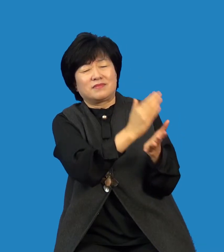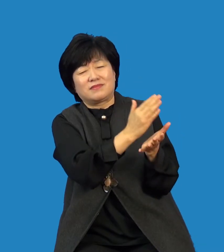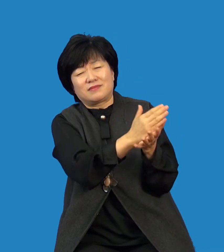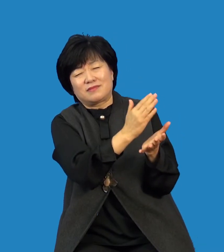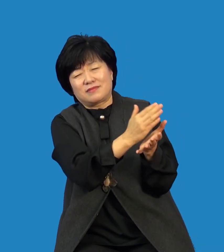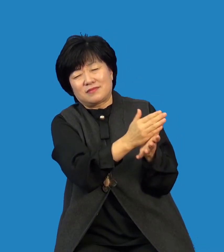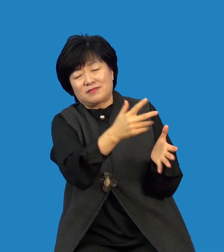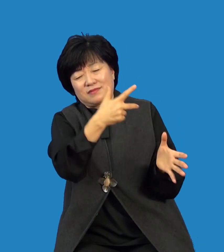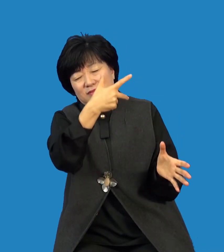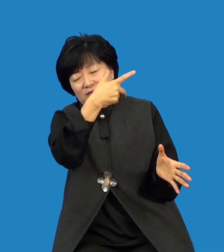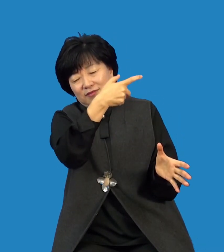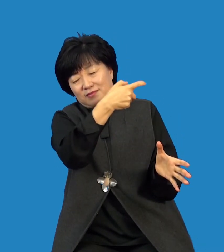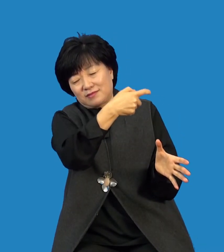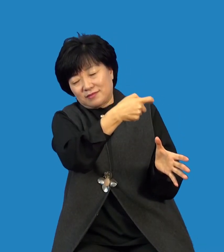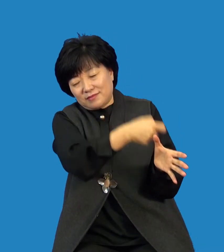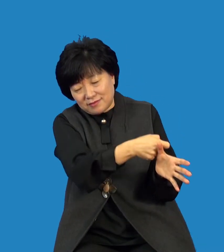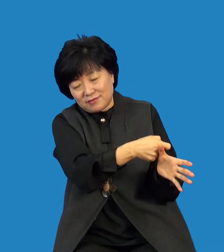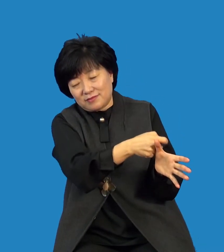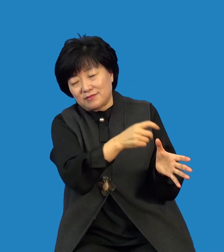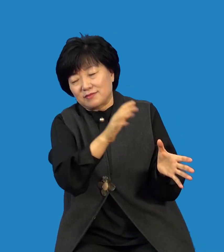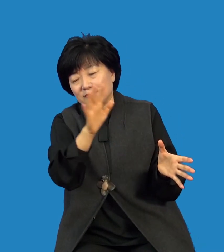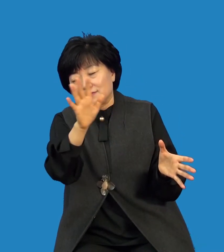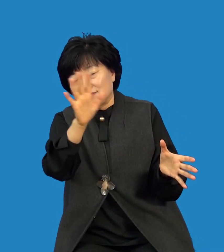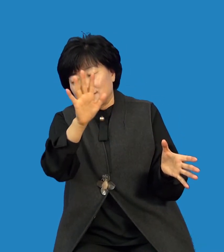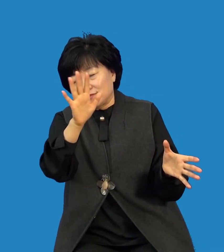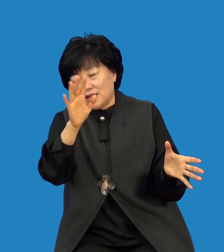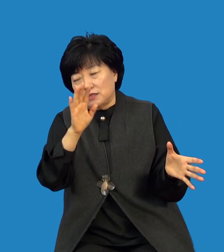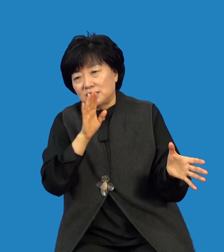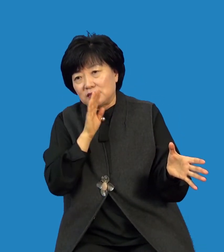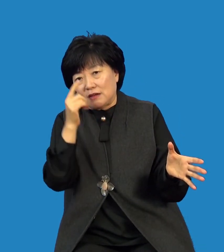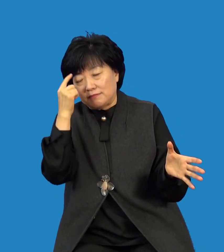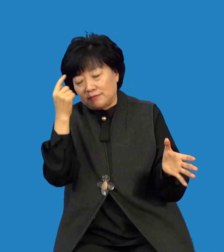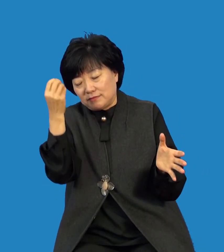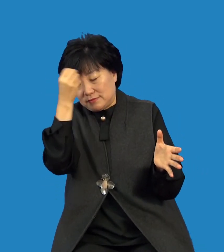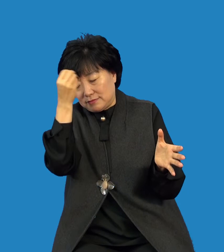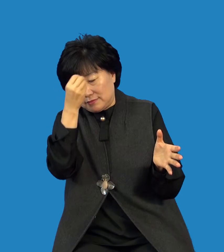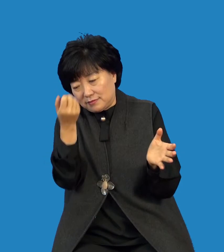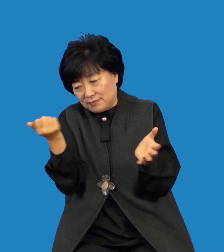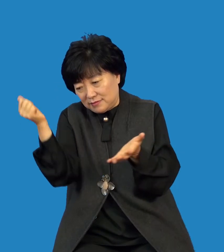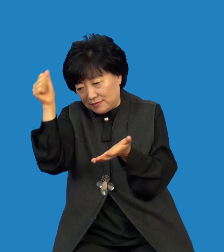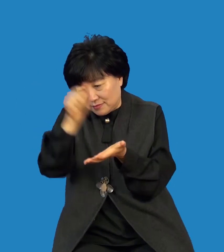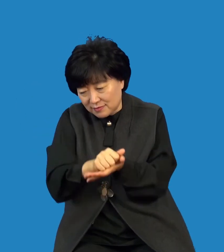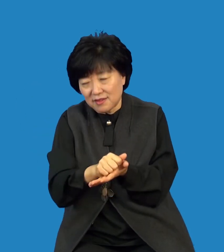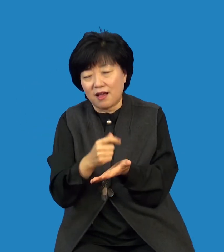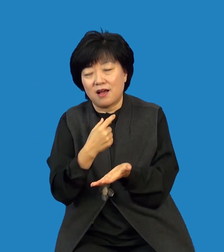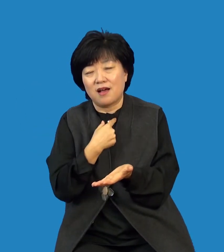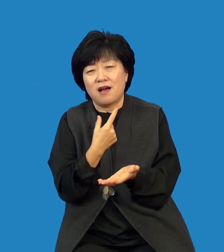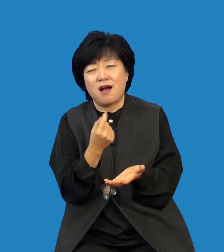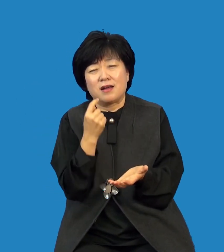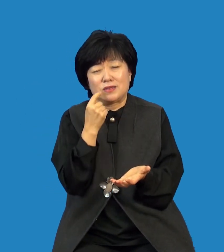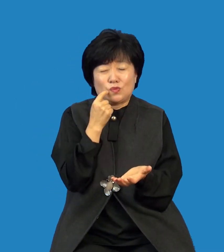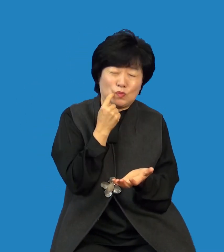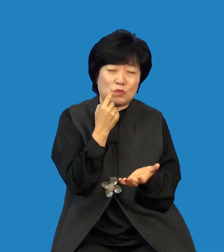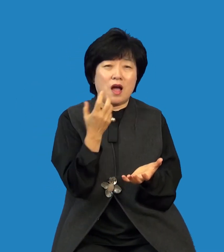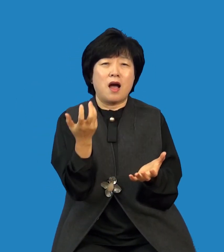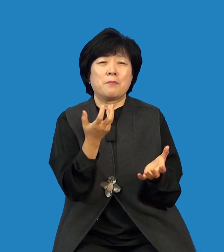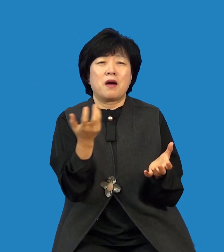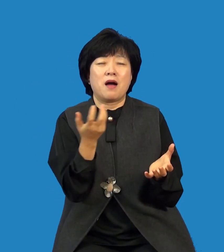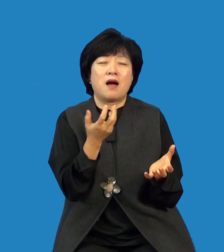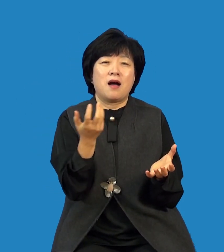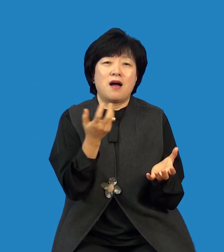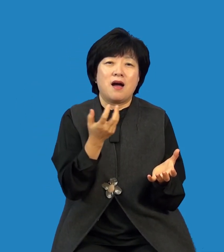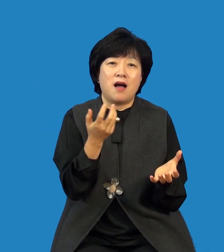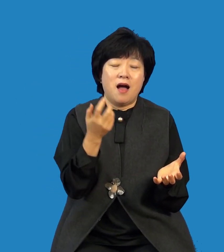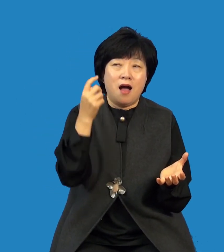정말 너무 아파서 제 평생에 기절할 것 같다고 느낀 건 그때가 처음이었어요. 정말 이렇게 넋이 나갈 정도로 너무 아파서 막 넋이 나가는 것